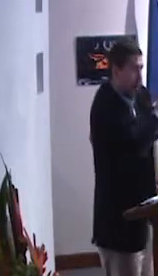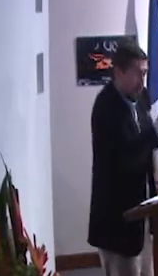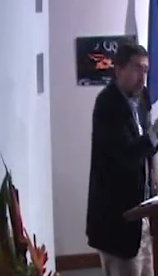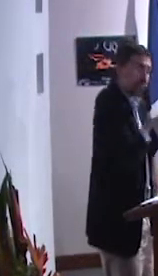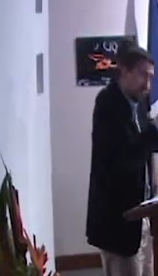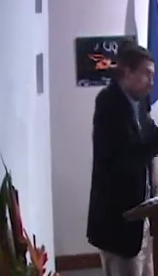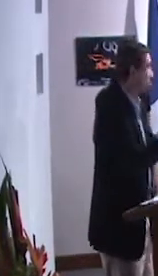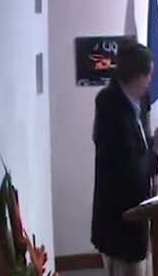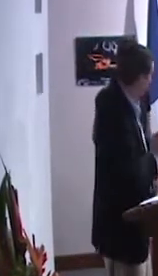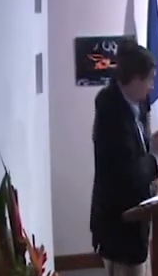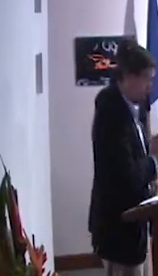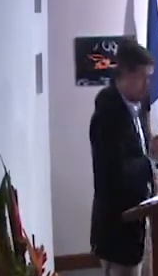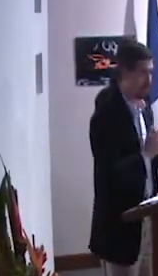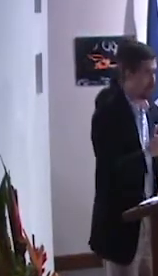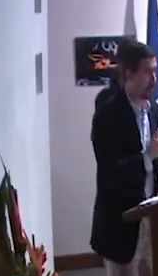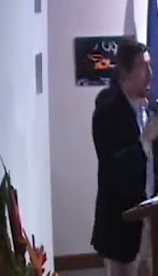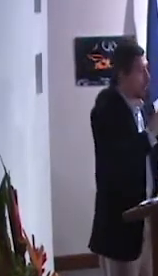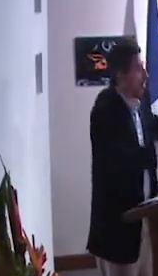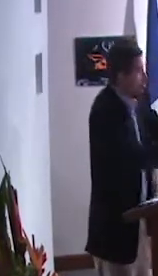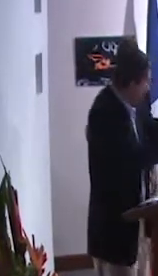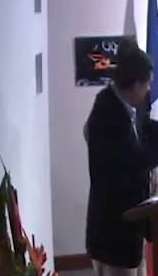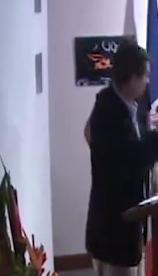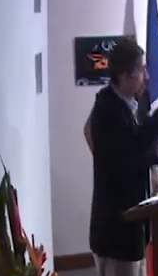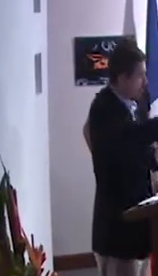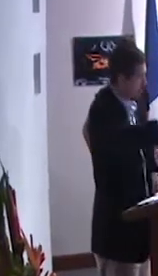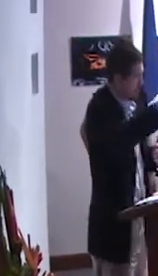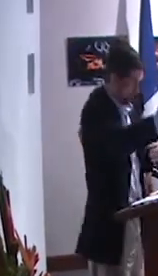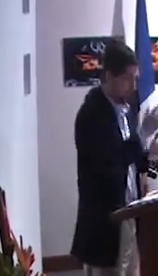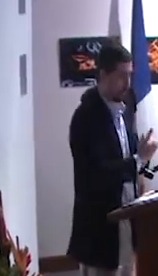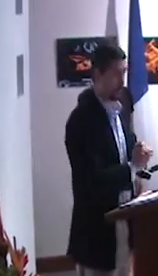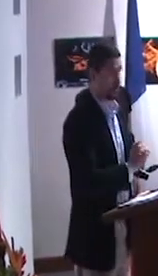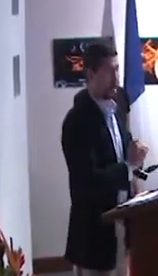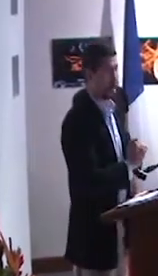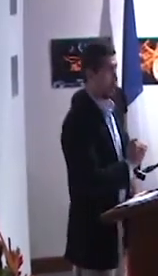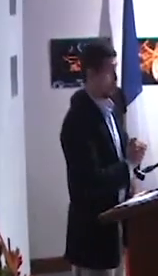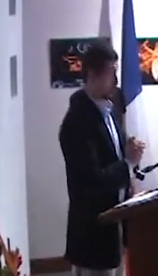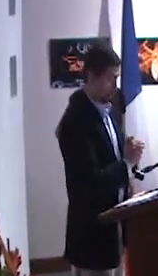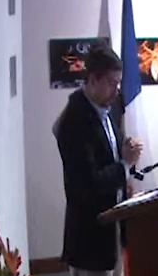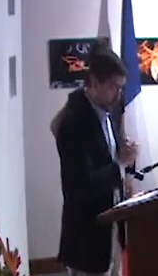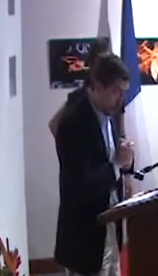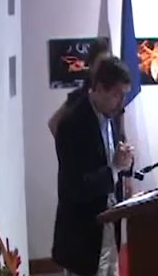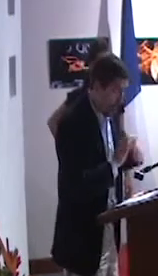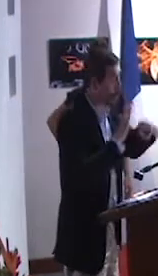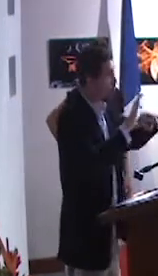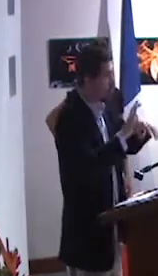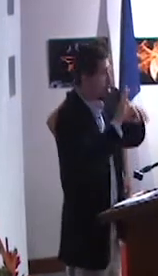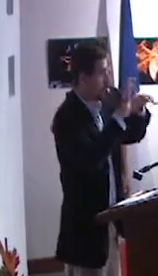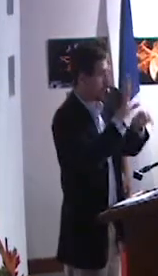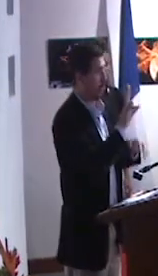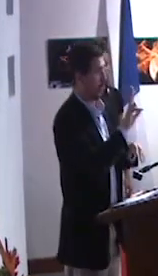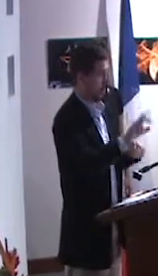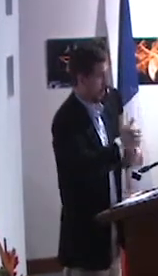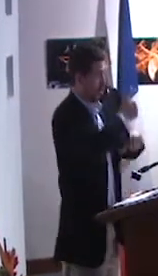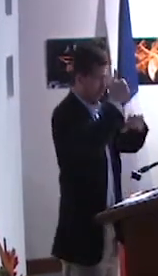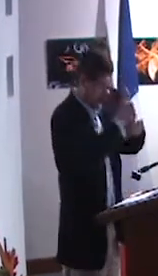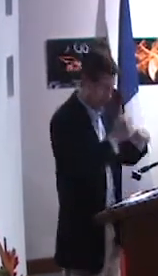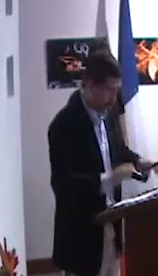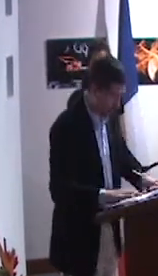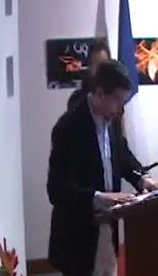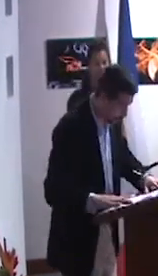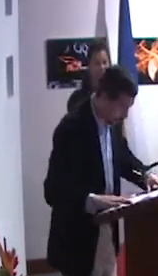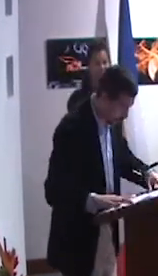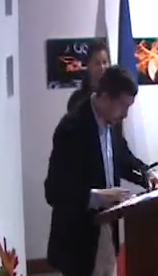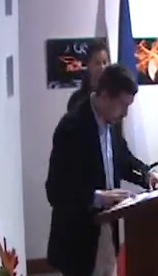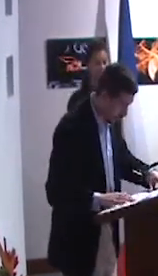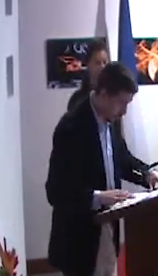profesionales allí en Francia y poder compartir esta información. Muchísimas gracias. Como tercer punto, continuamos con palabras del